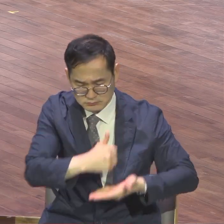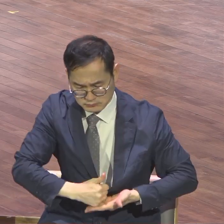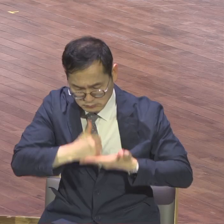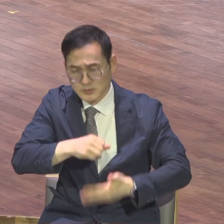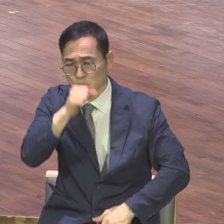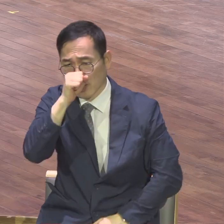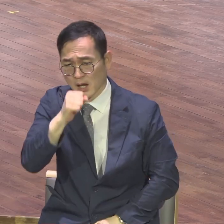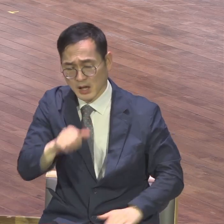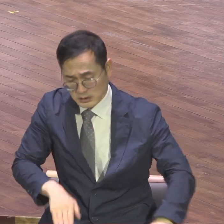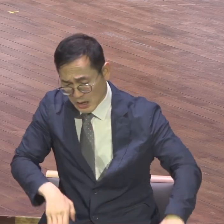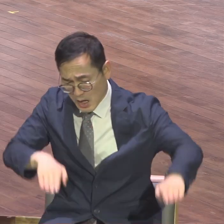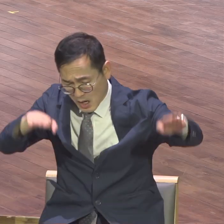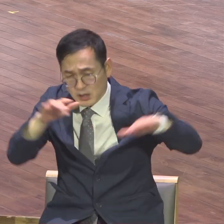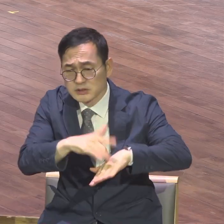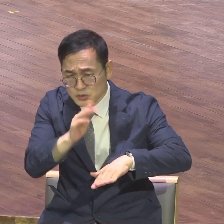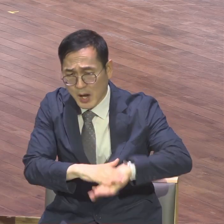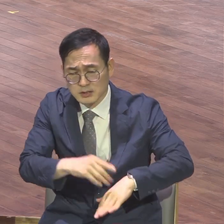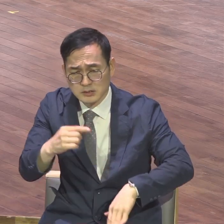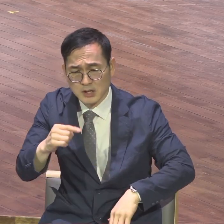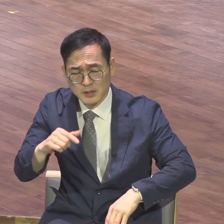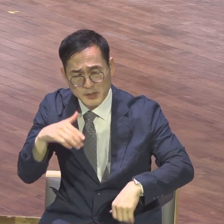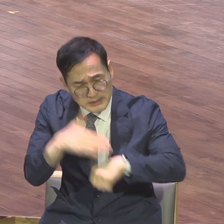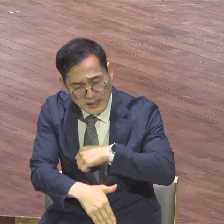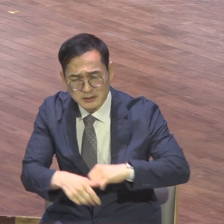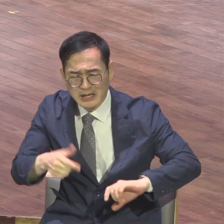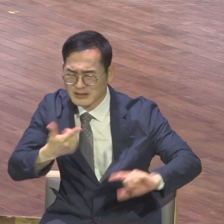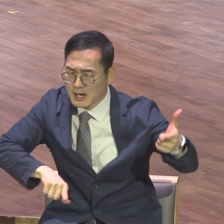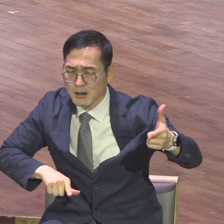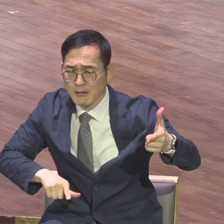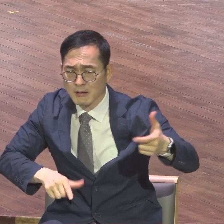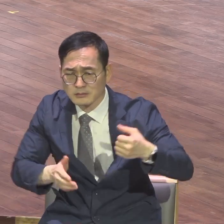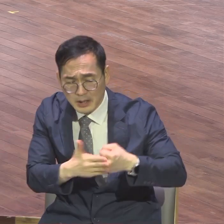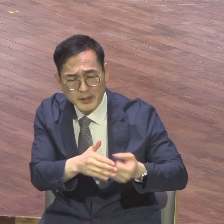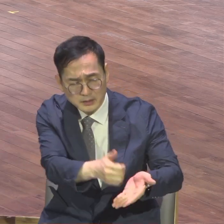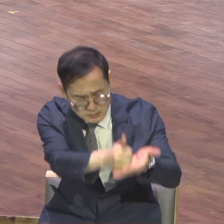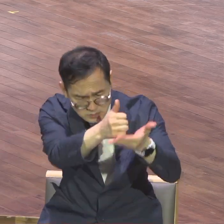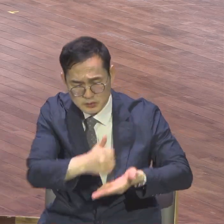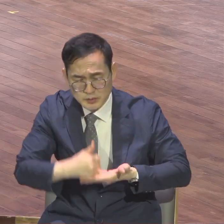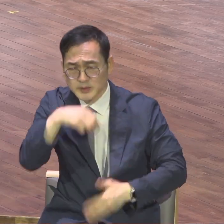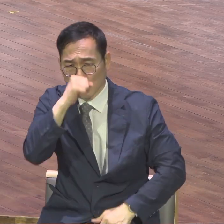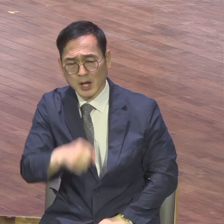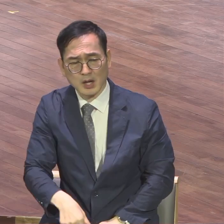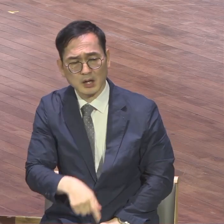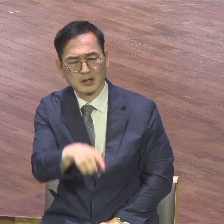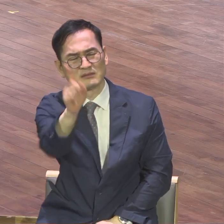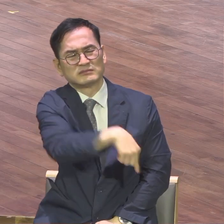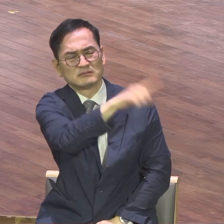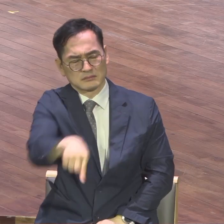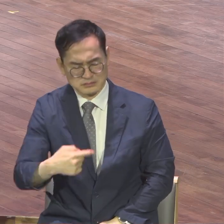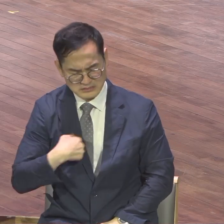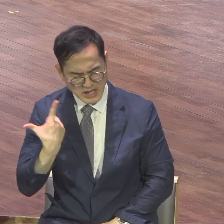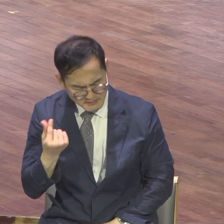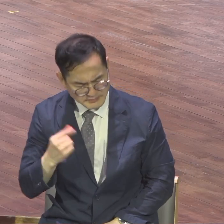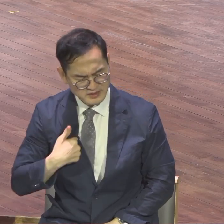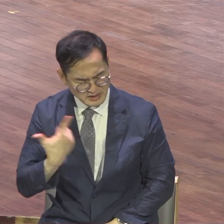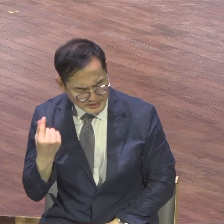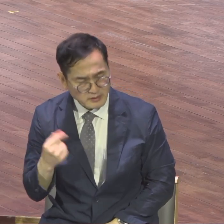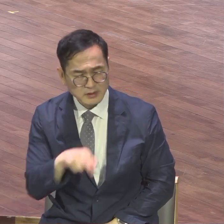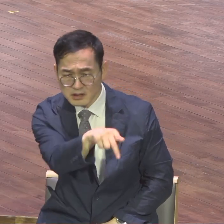과정과 환경, 문화, 습관, 표현, 언어 다 달라요. 다른 걸 자꾸 틀린다니까 문제가